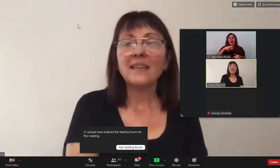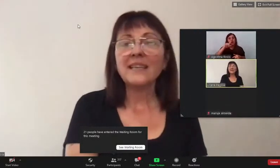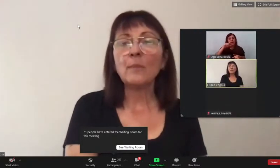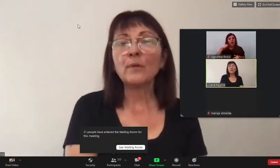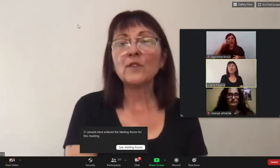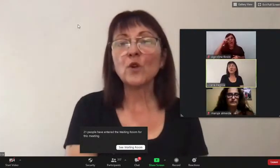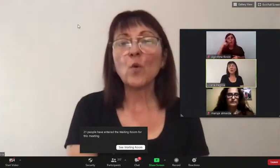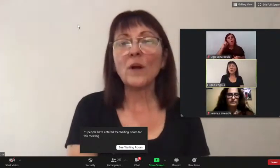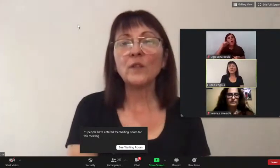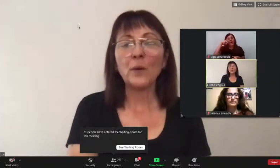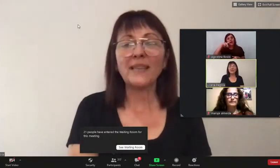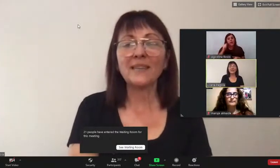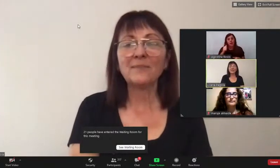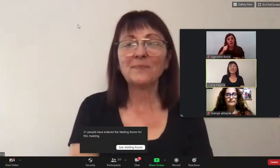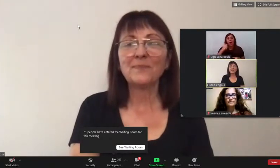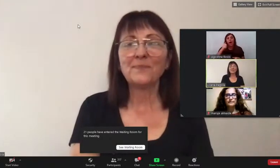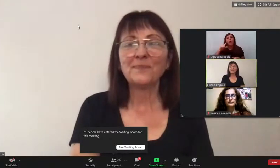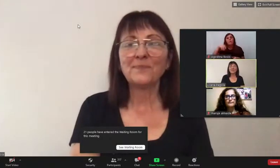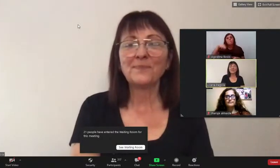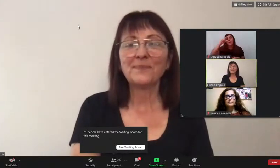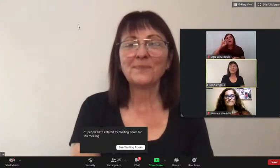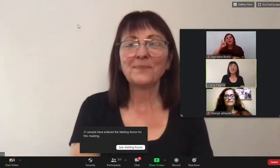Almeida y al profesor Juan Drueta.